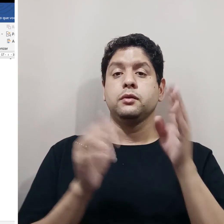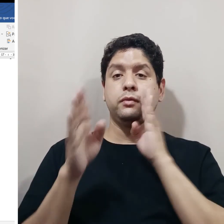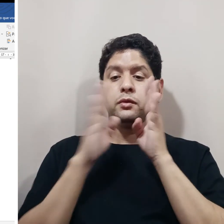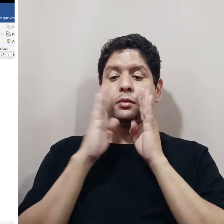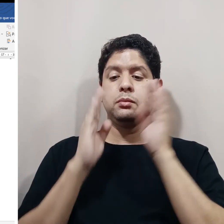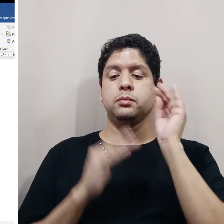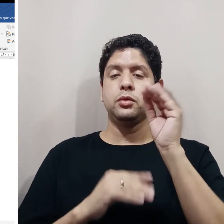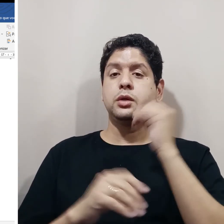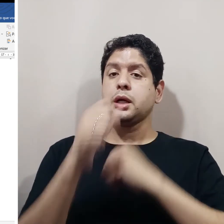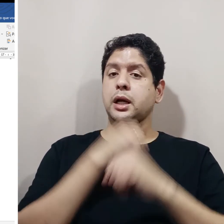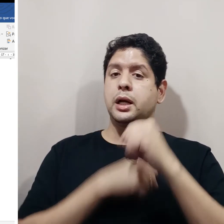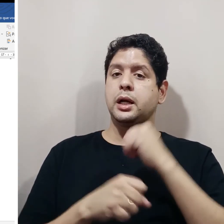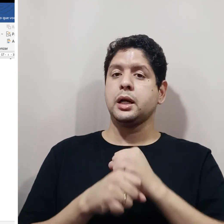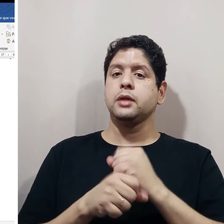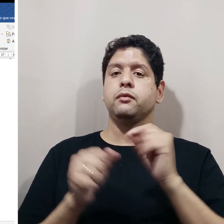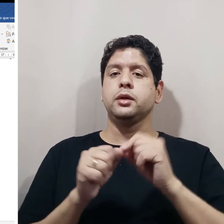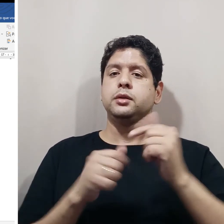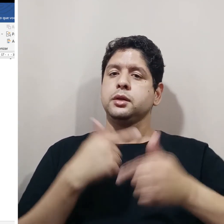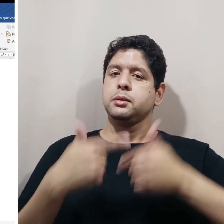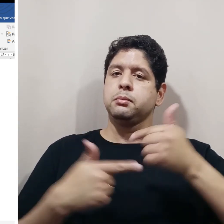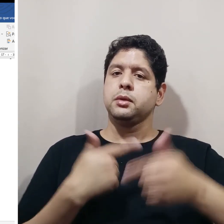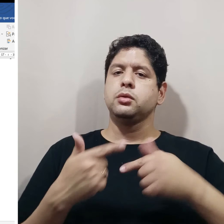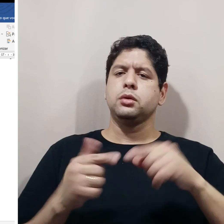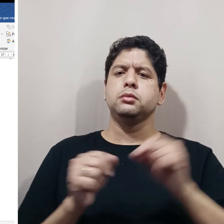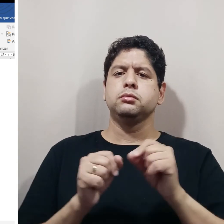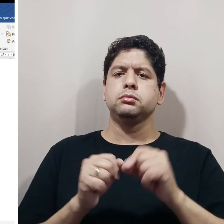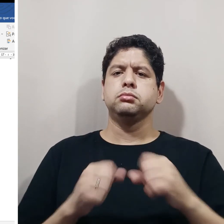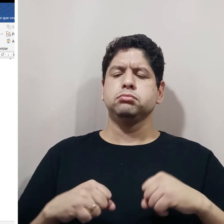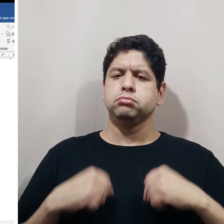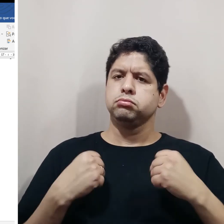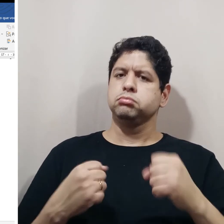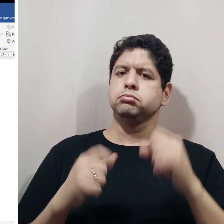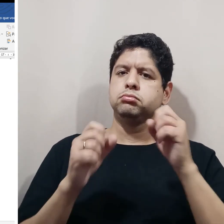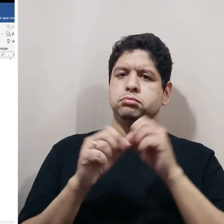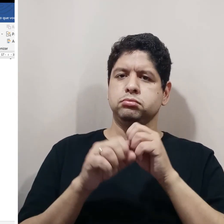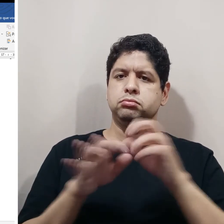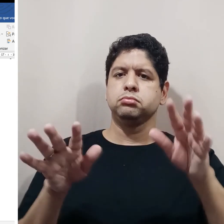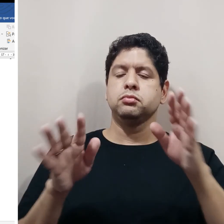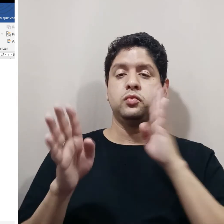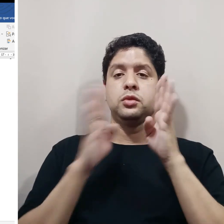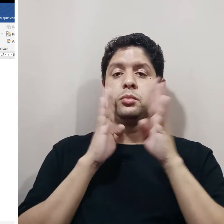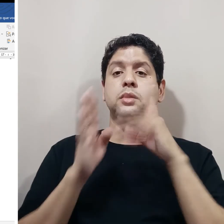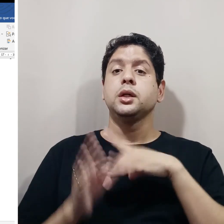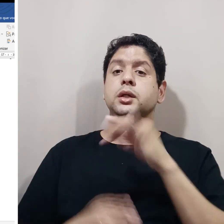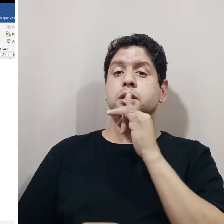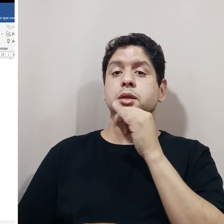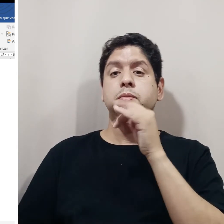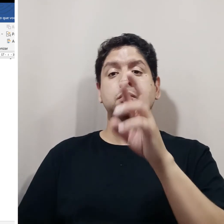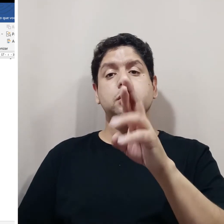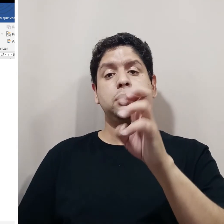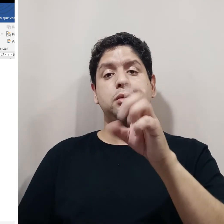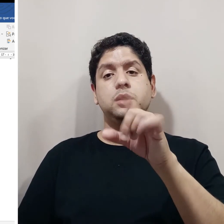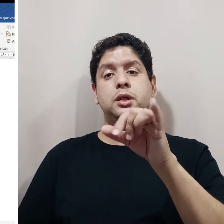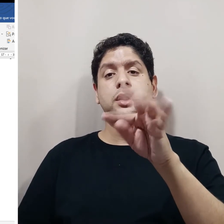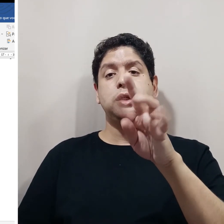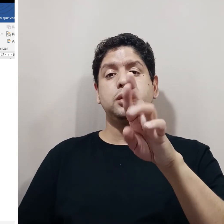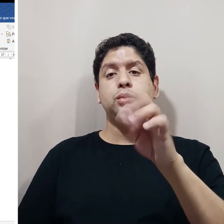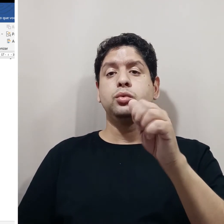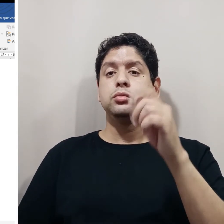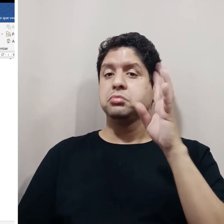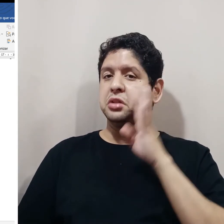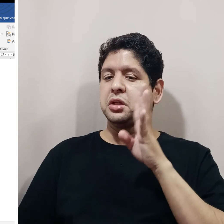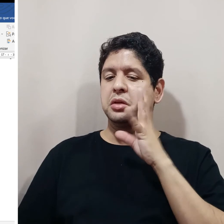do Rafael, né, uma pintura que tem a pintura do Rafael, né, ela colocou as duas. Ela fez no Facebook no ano passado,